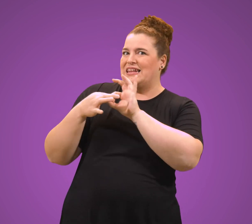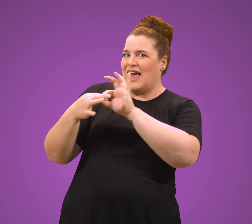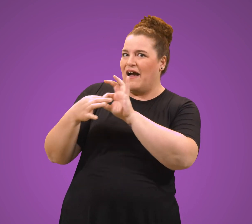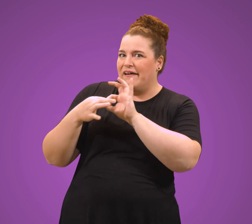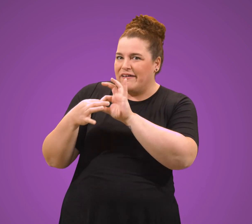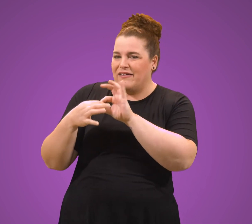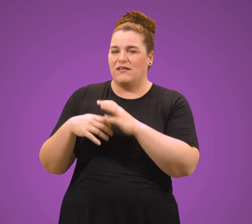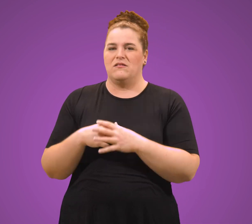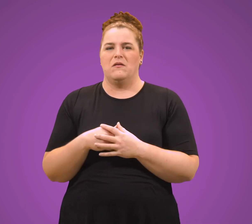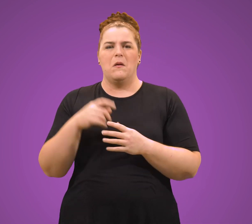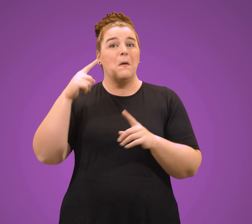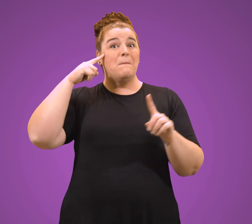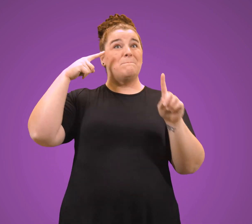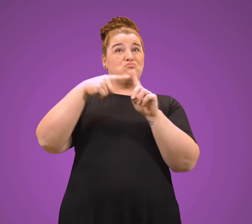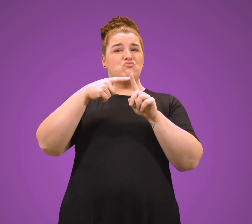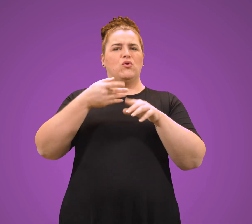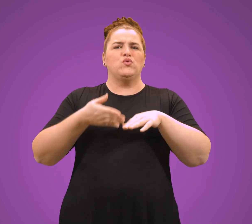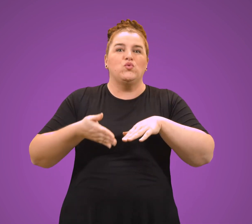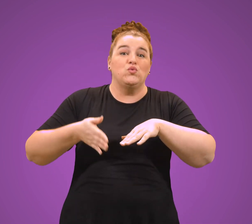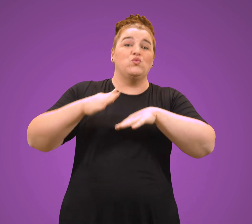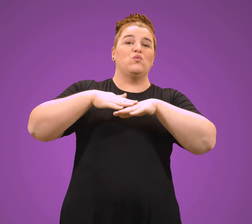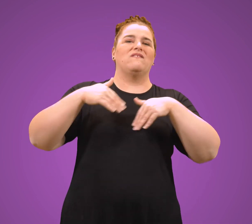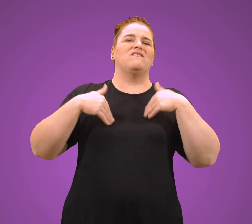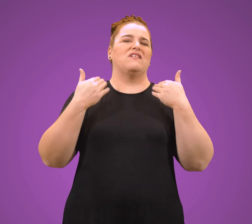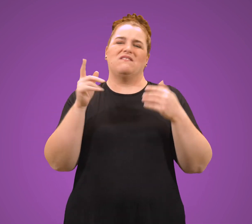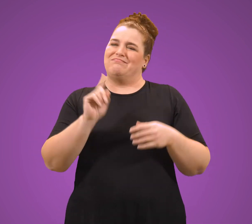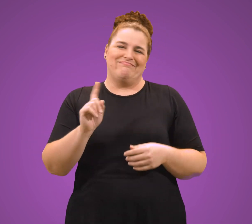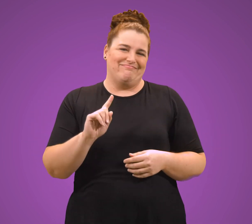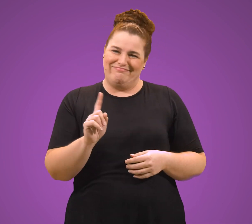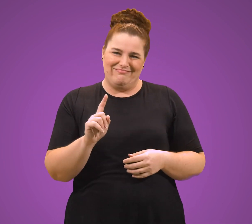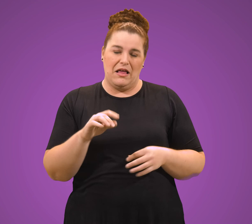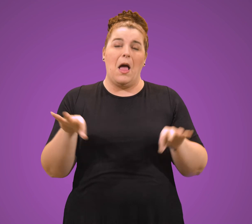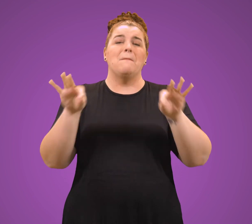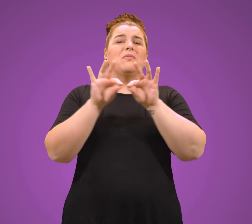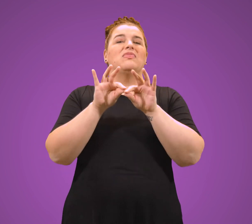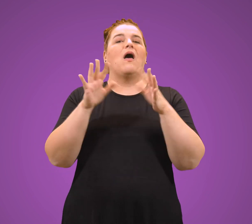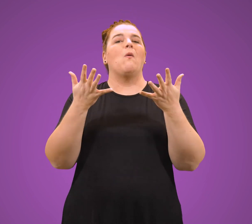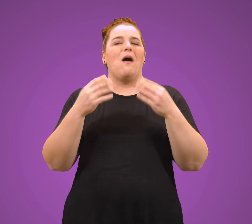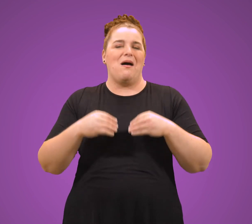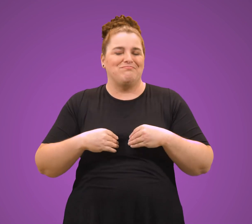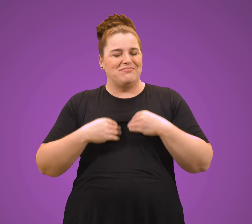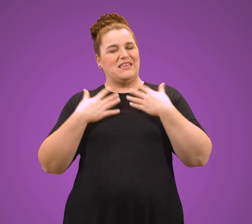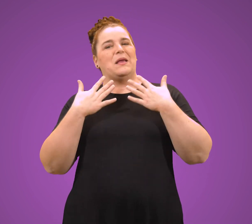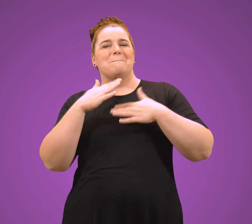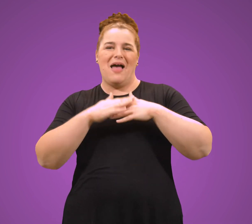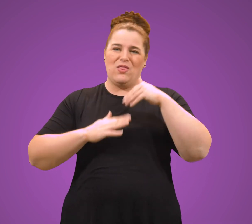s'agit pas de survivre, mais bien de s'épanouir.